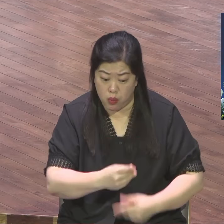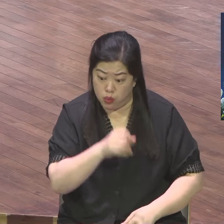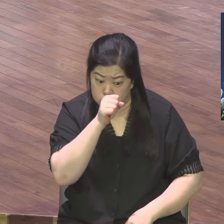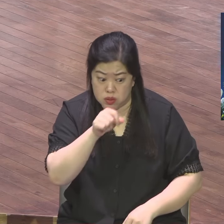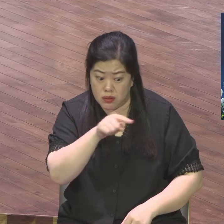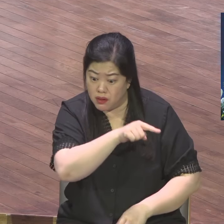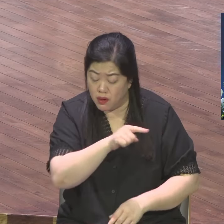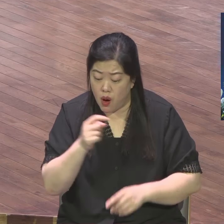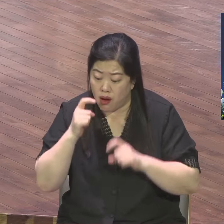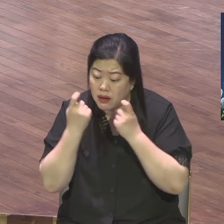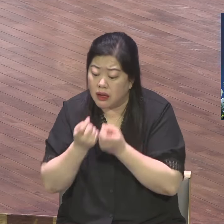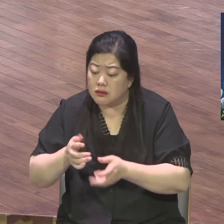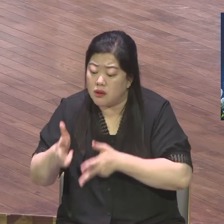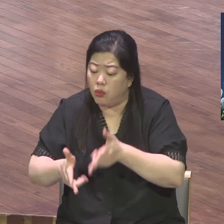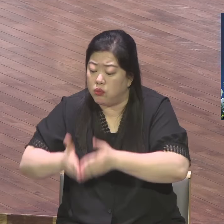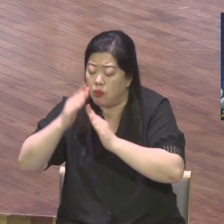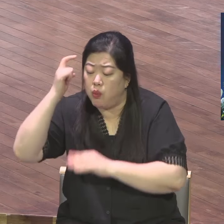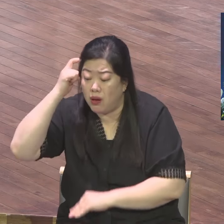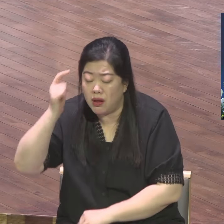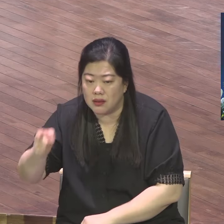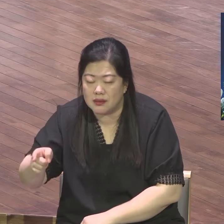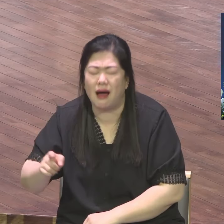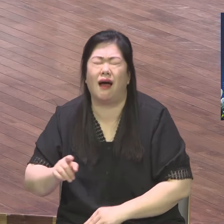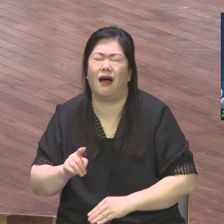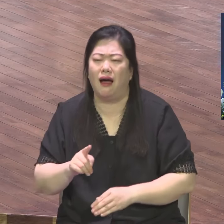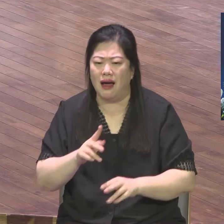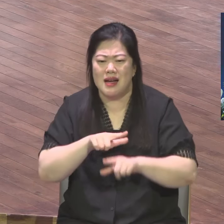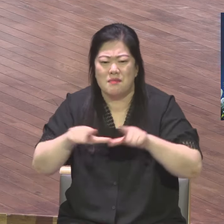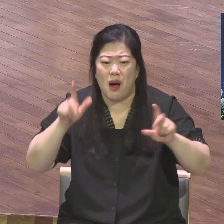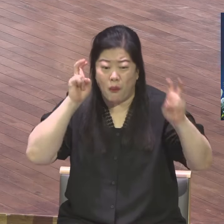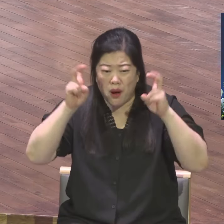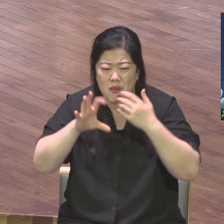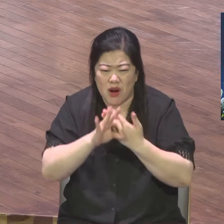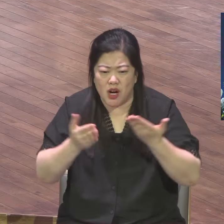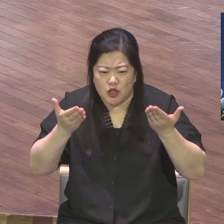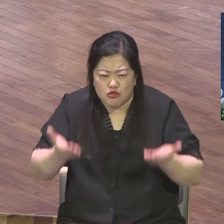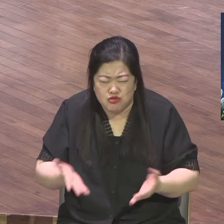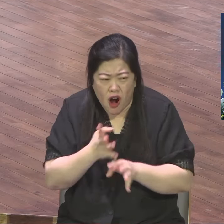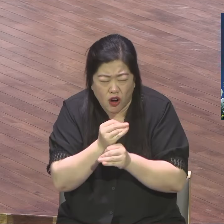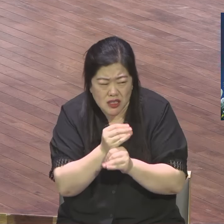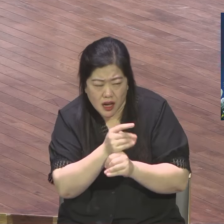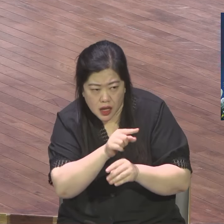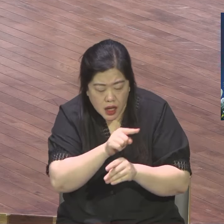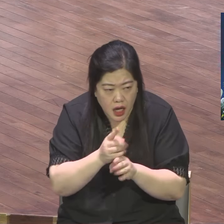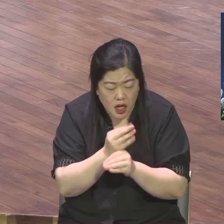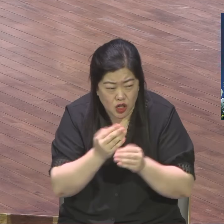확장해. 그래 말이야. 직장 회장을 오래 할 거 없어요. 저는 4년 3개월 했어요.